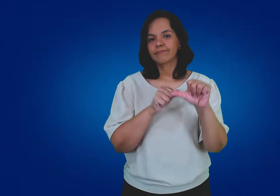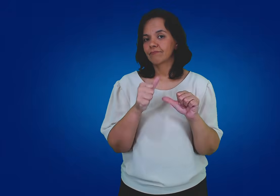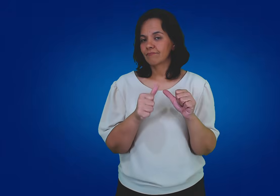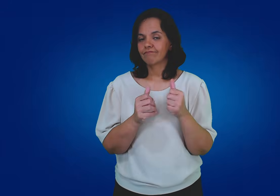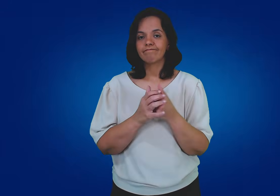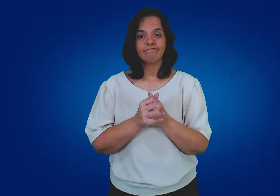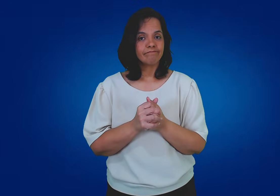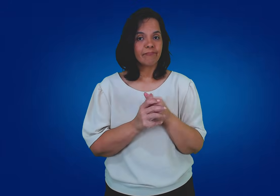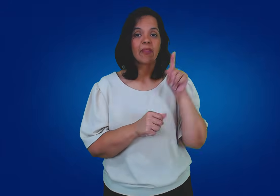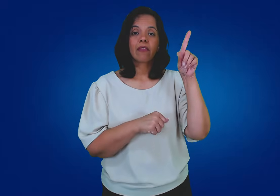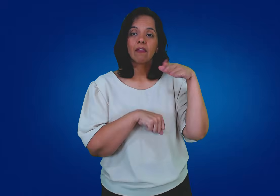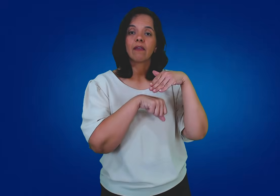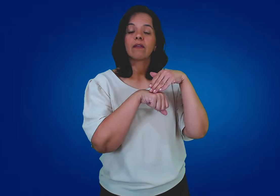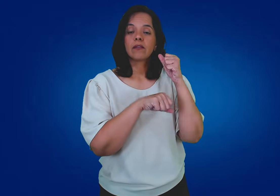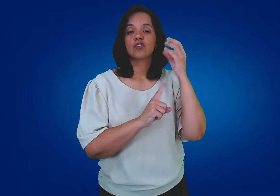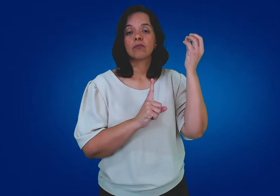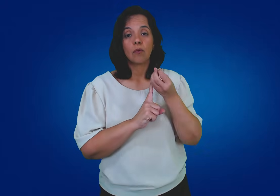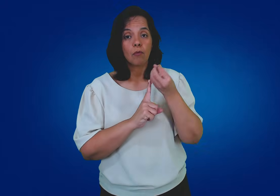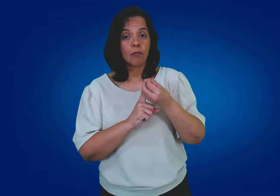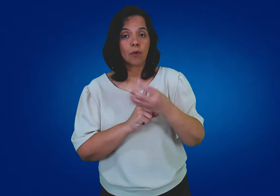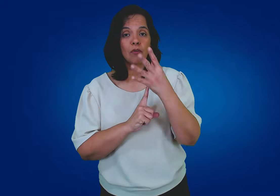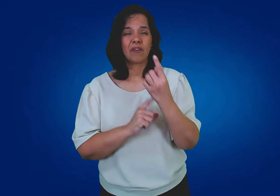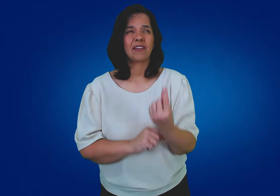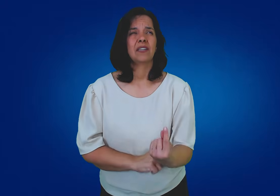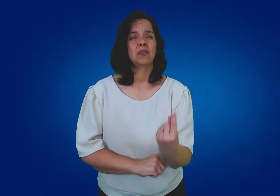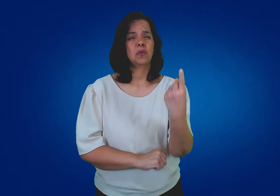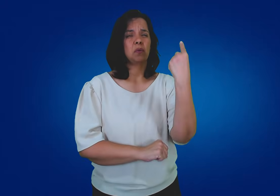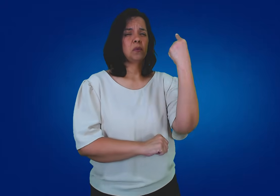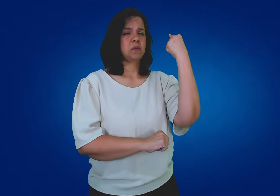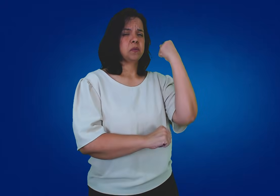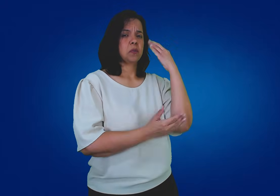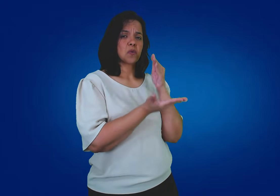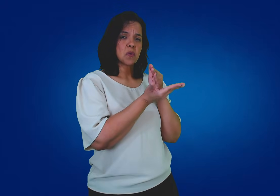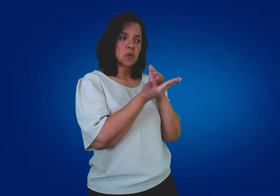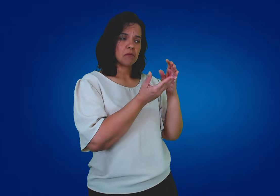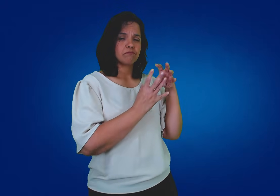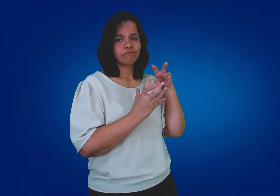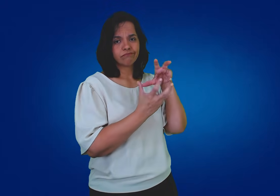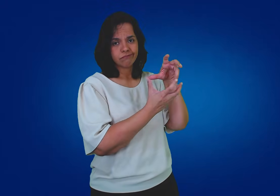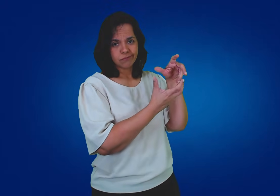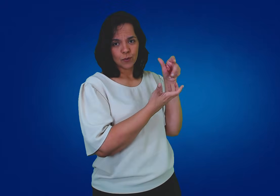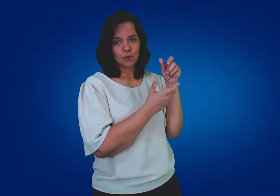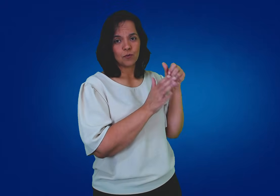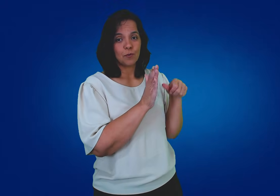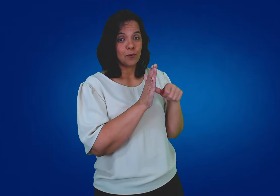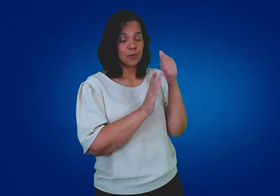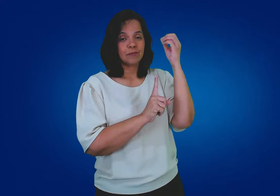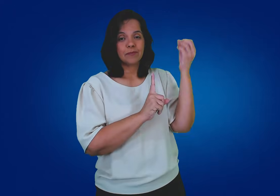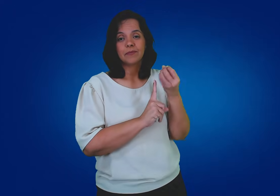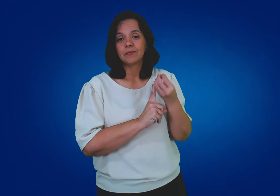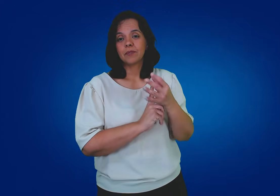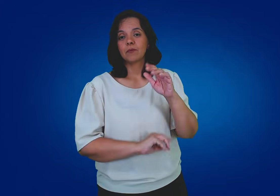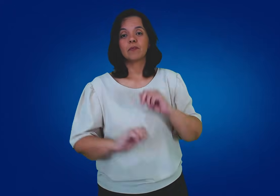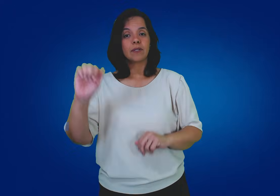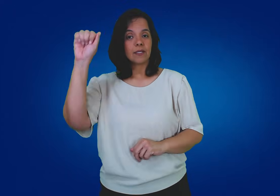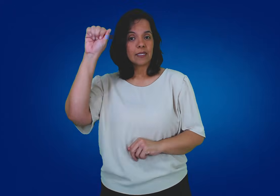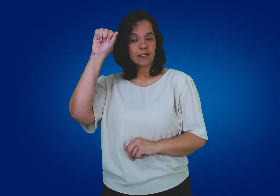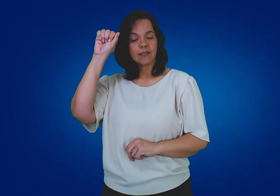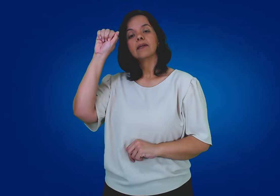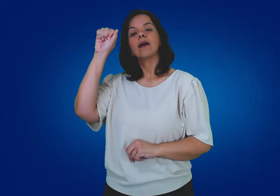Deus, ele usa sempre o mesmo método, a mesma estratégia. Ele sempre chamou profetas desde o começo.